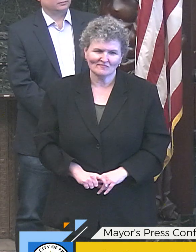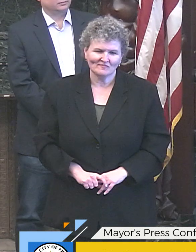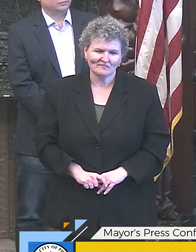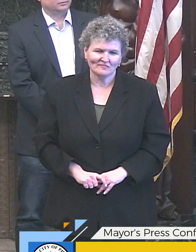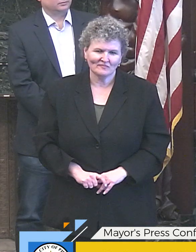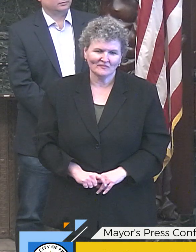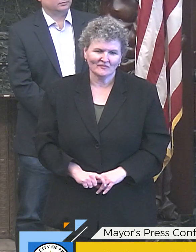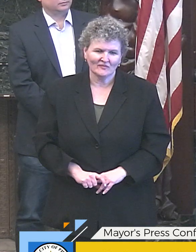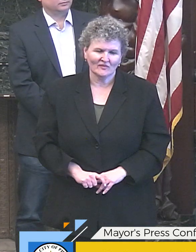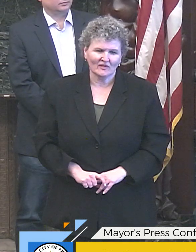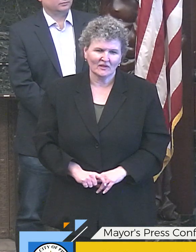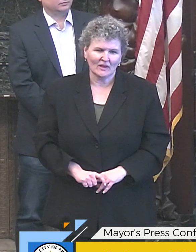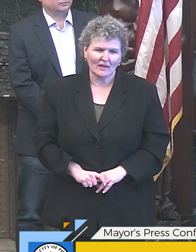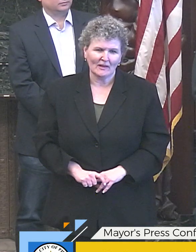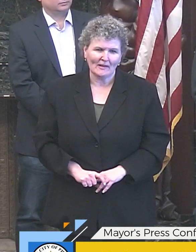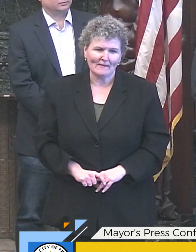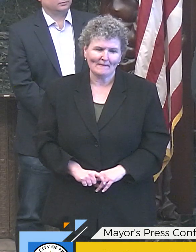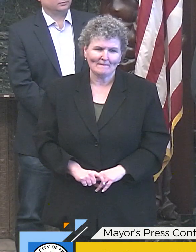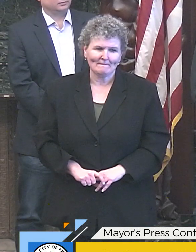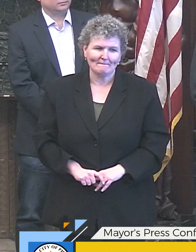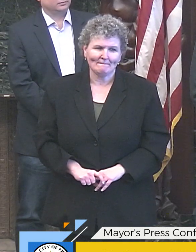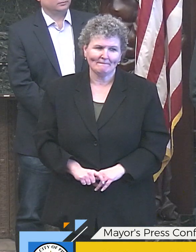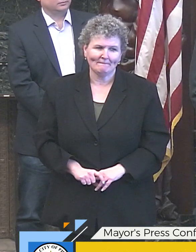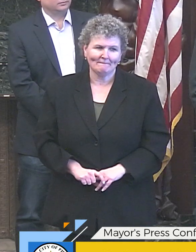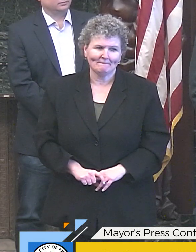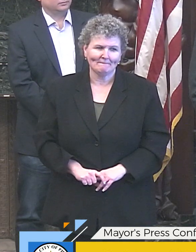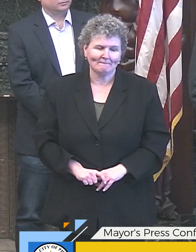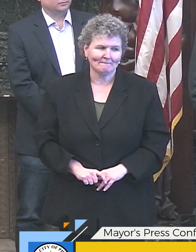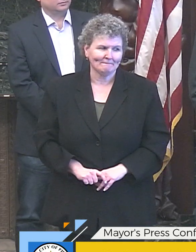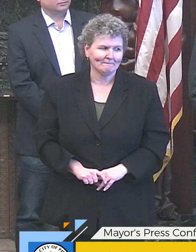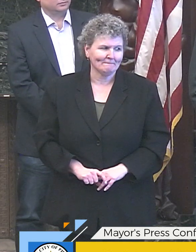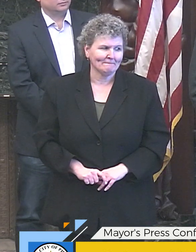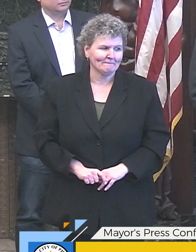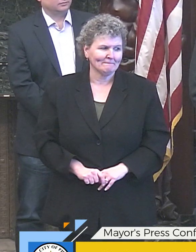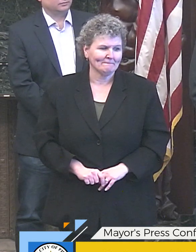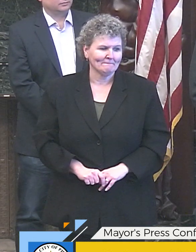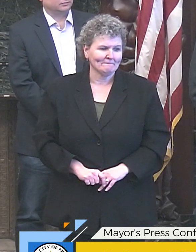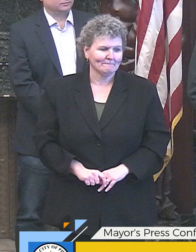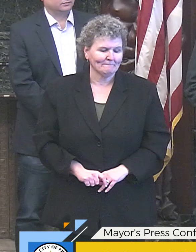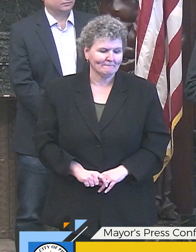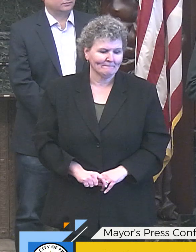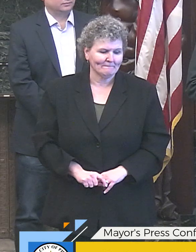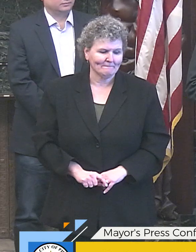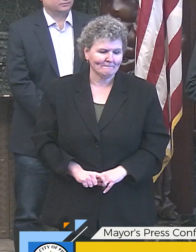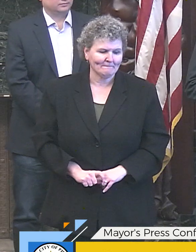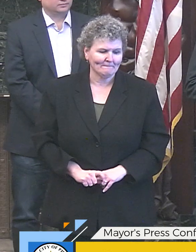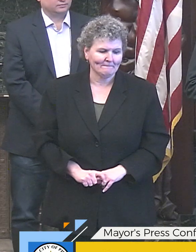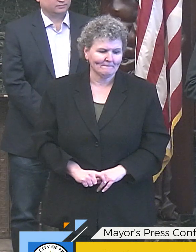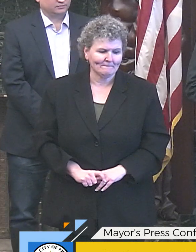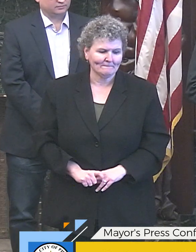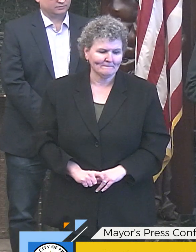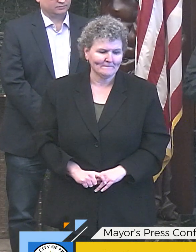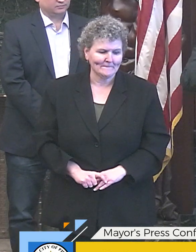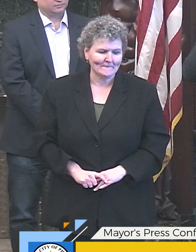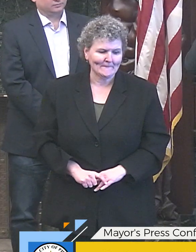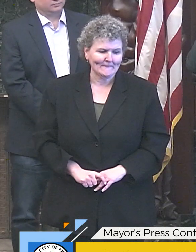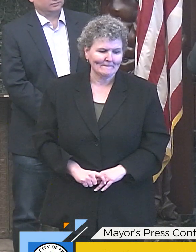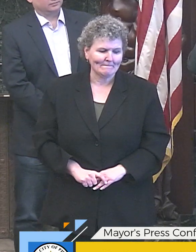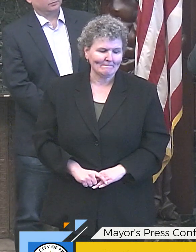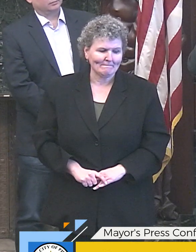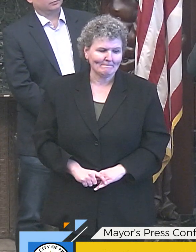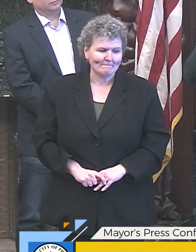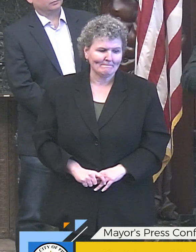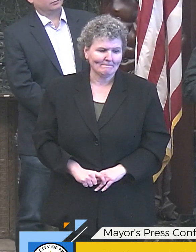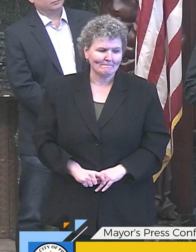haber alguno cerca de las comunidades del sur de Filadelfia y esa información se puede buscar en nuestro sitio web. Vamos a hacer algo al